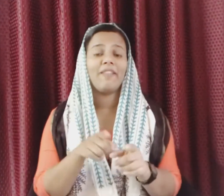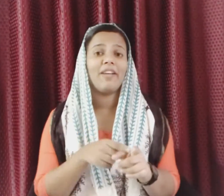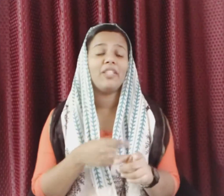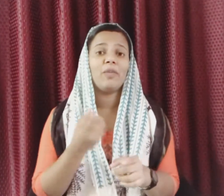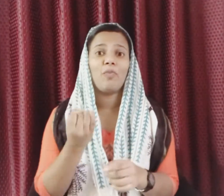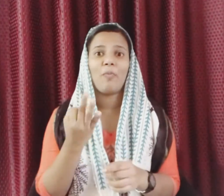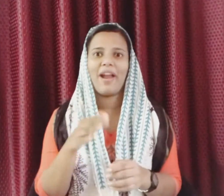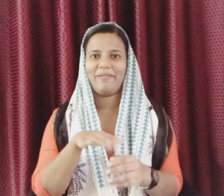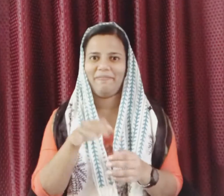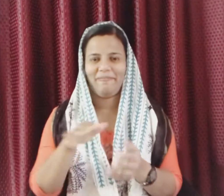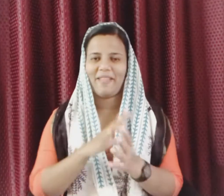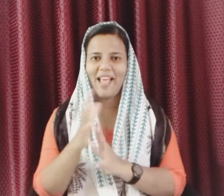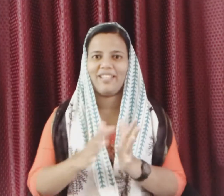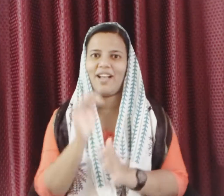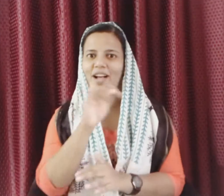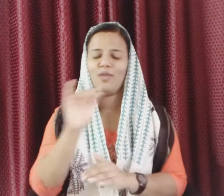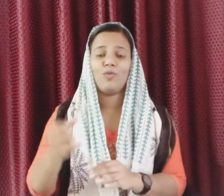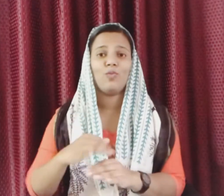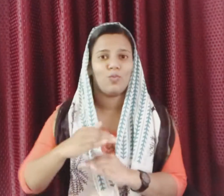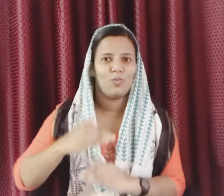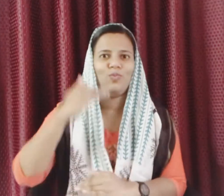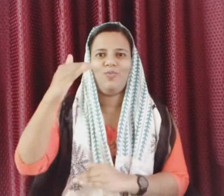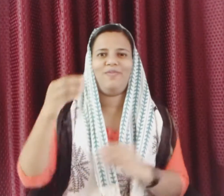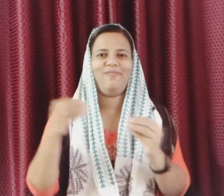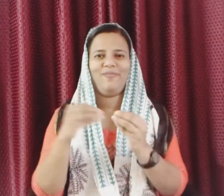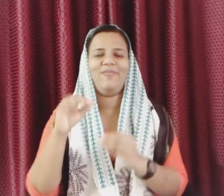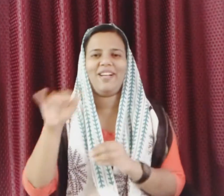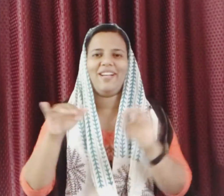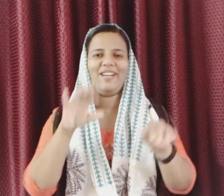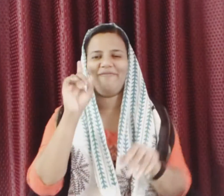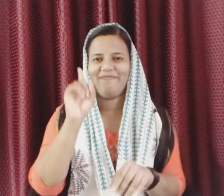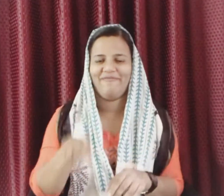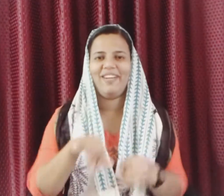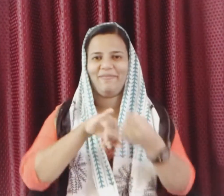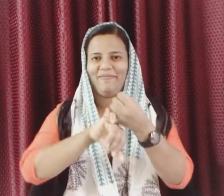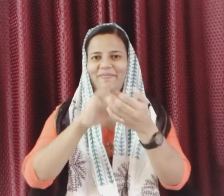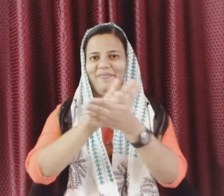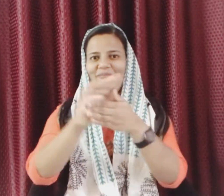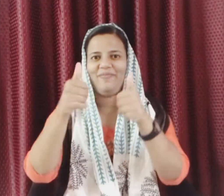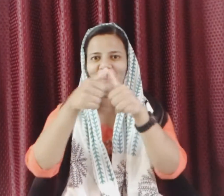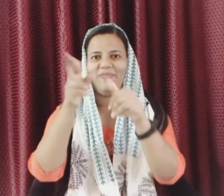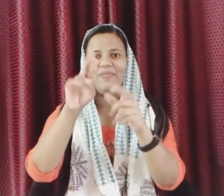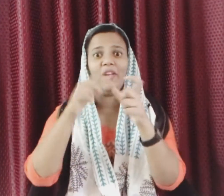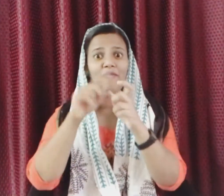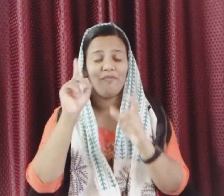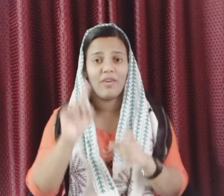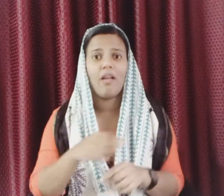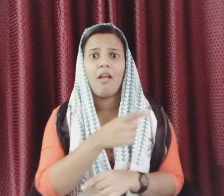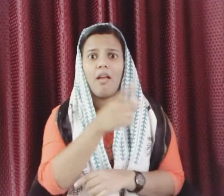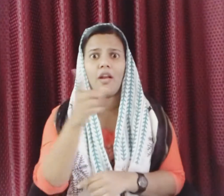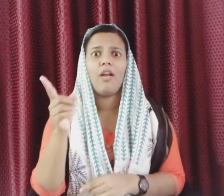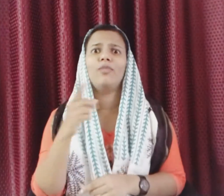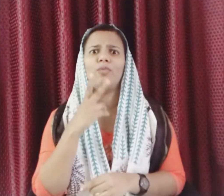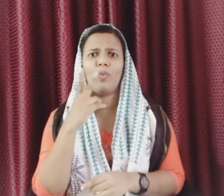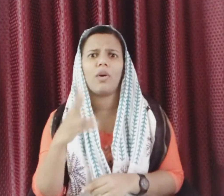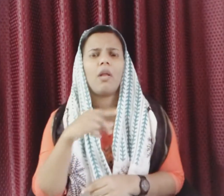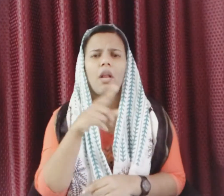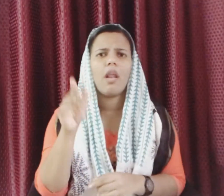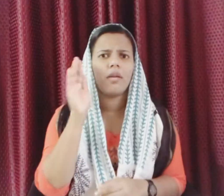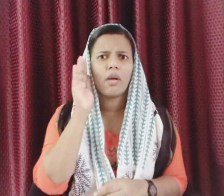കൊടുത്തതിനേക്കാൾ അധികം ആളുകൾക്ക് അയച്ചു കൊടുക്കുക. കർത്താവിൻ്റെ വേലയിൽ വർദ്ധിച്ചു വരുവാൻ നിങ്ങൾക്കൊരു മുഖാന്തരം എന്നിട്ട് അവർ കേൾക്കുന്നുണ്ടോ എന്ന് മേക്ക് ഷുവർ ചെയ്യുക. കാരണം